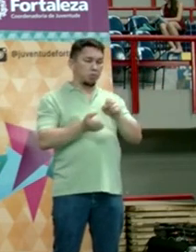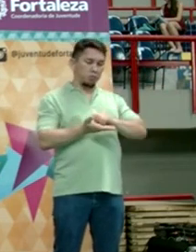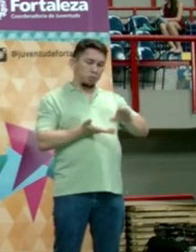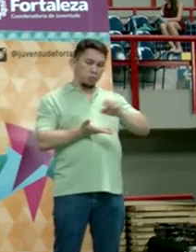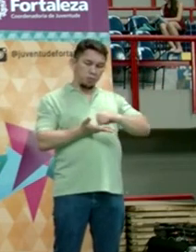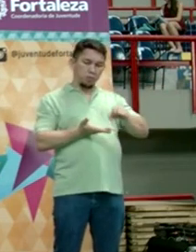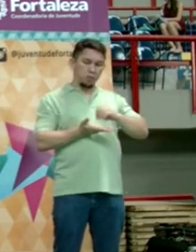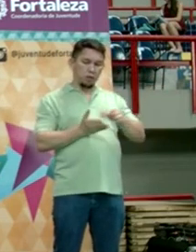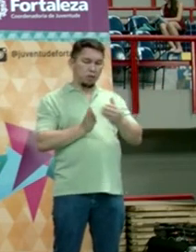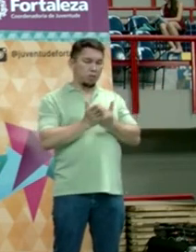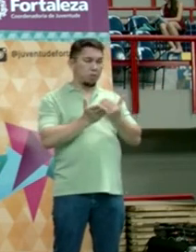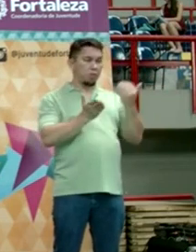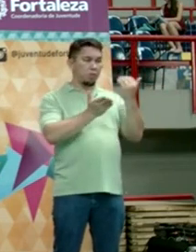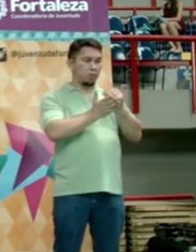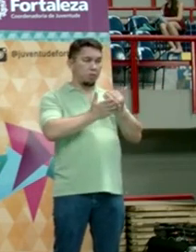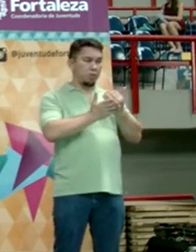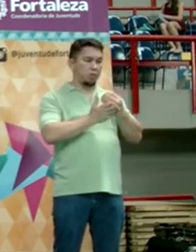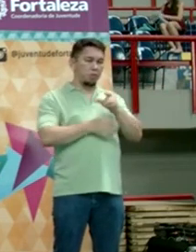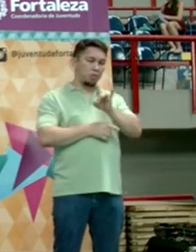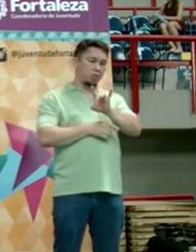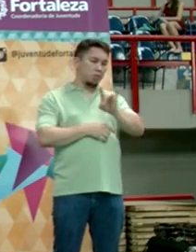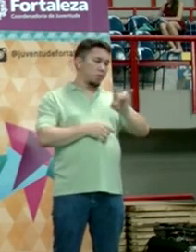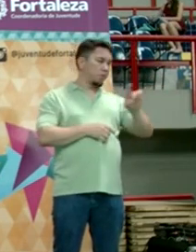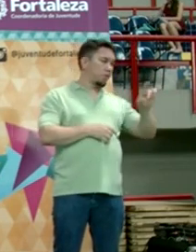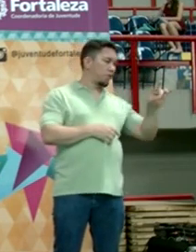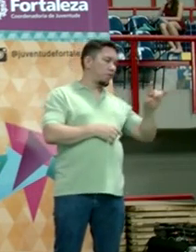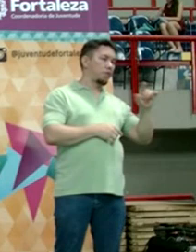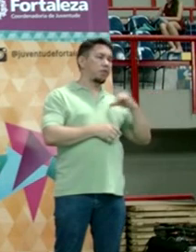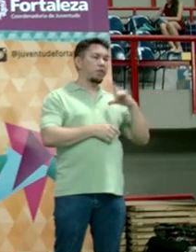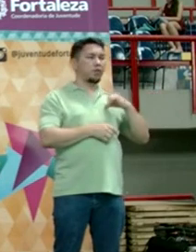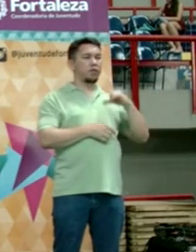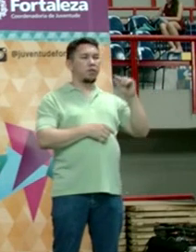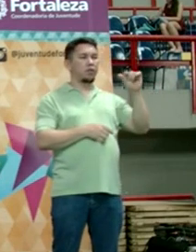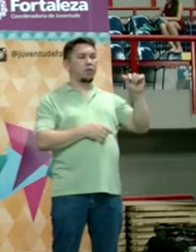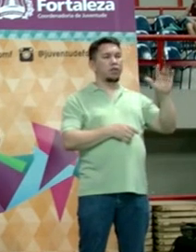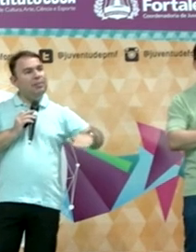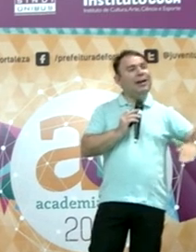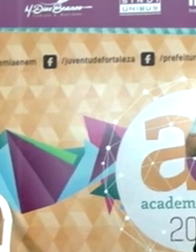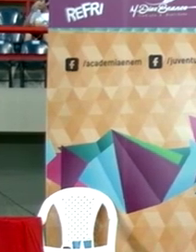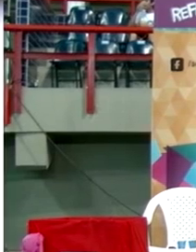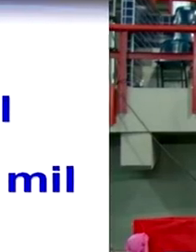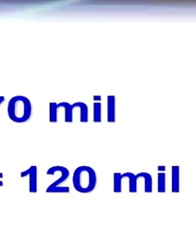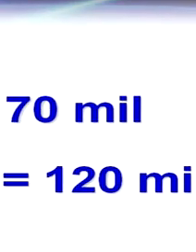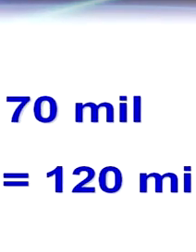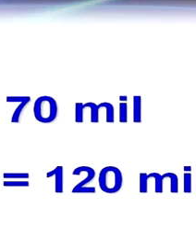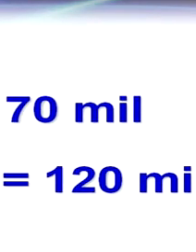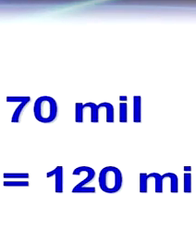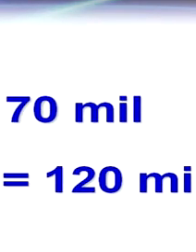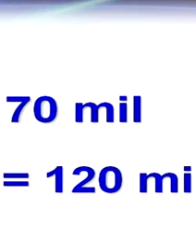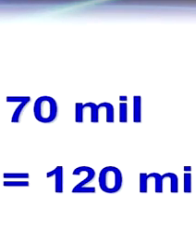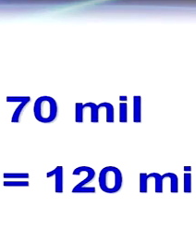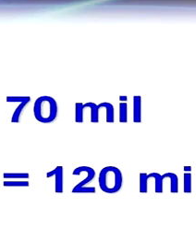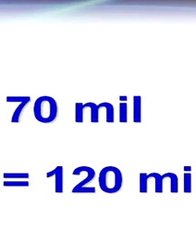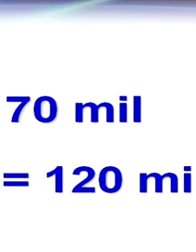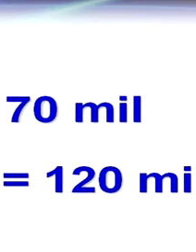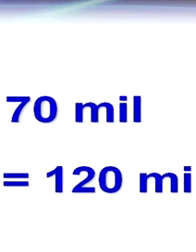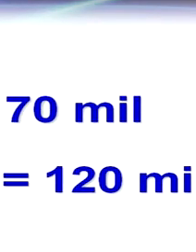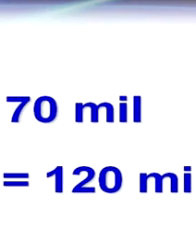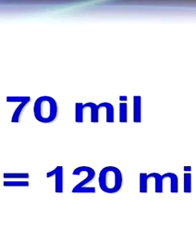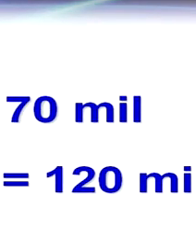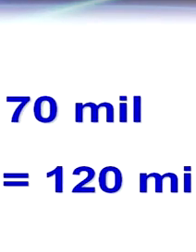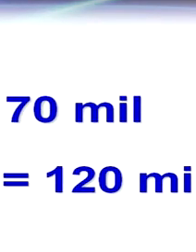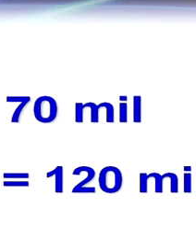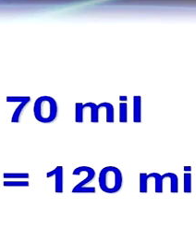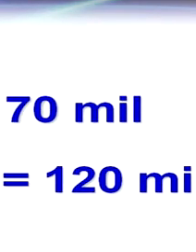mais livros, o custo de cada livro vai ficar o quê? Mais barato. Então, vamos ver como é que vai ficar